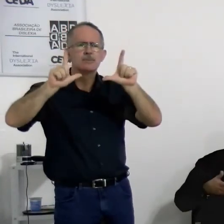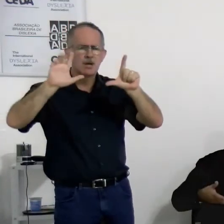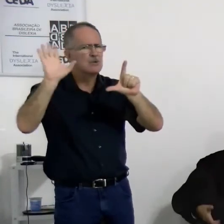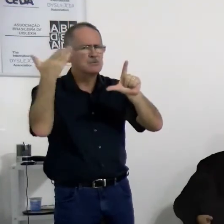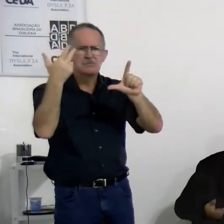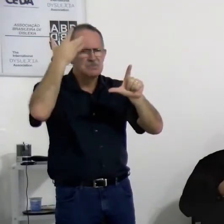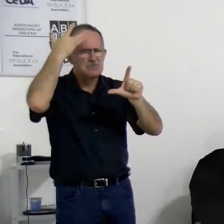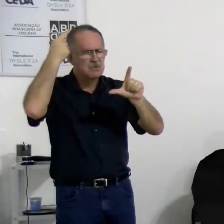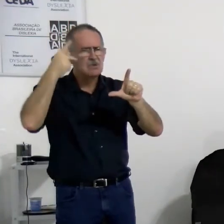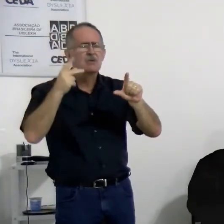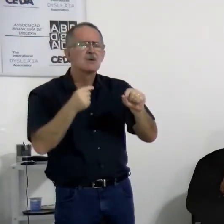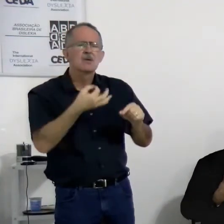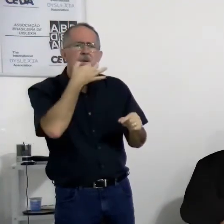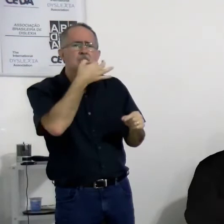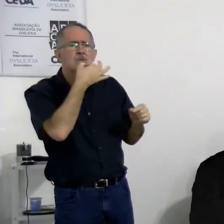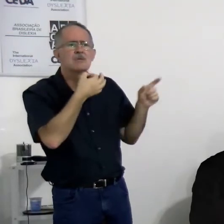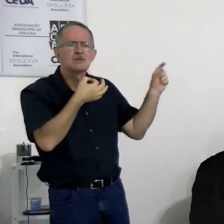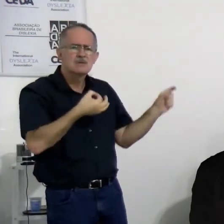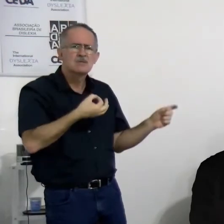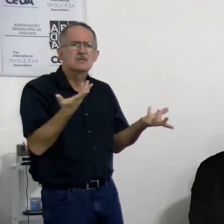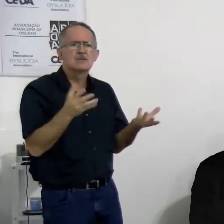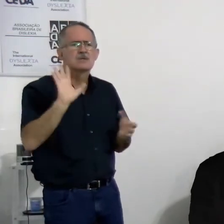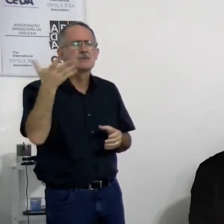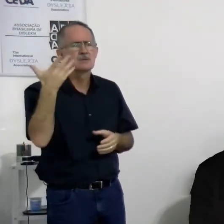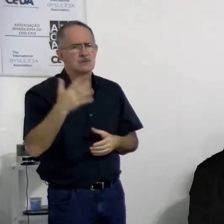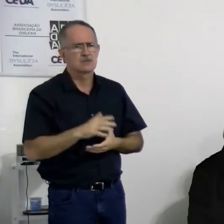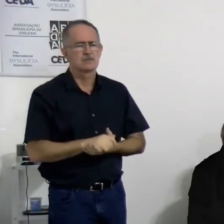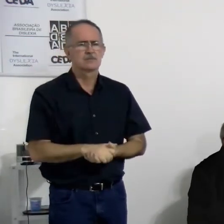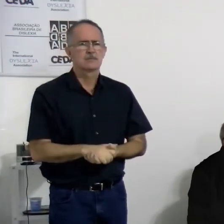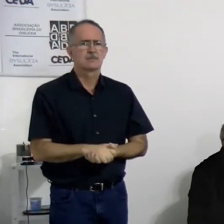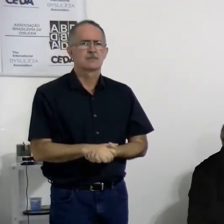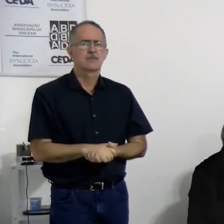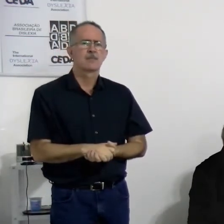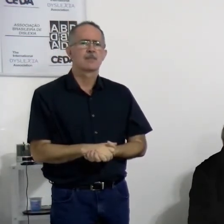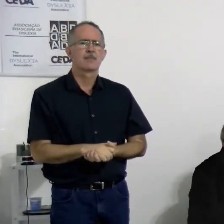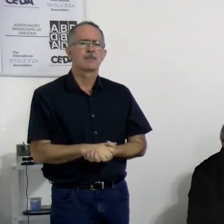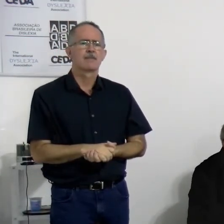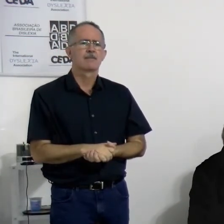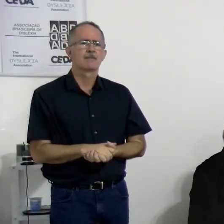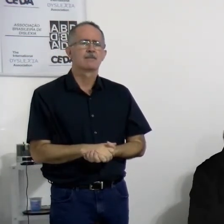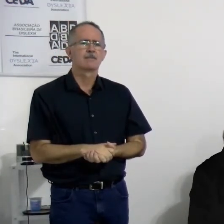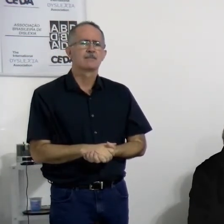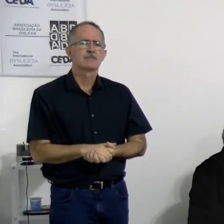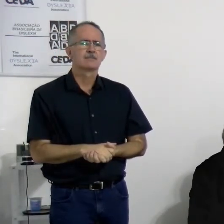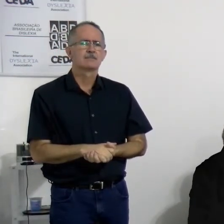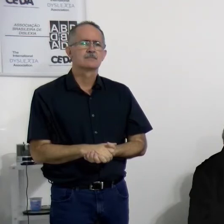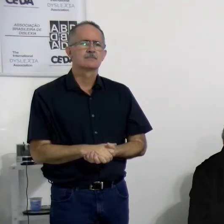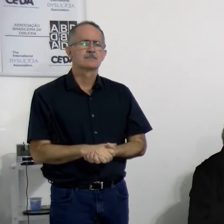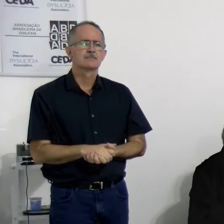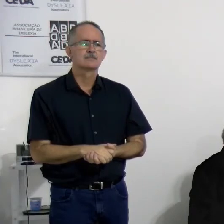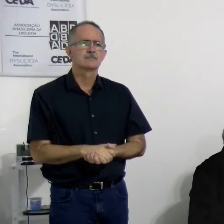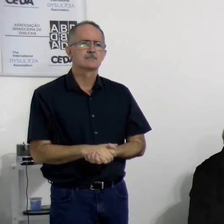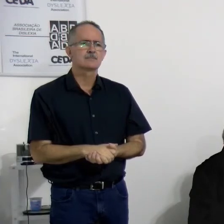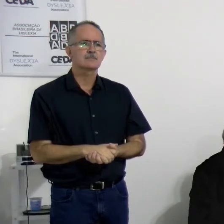tempo todo. Qual é o impacto? O que, que ele acha disso? Qual que é o impacto sobre a criança? So, you may tell me